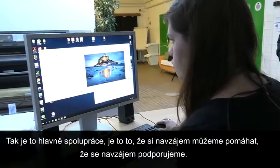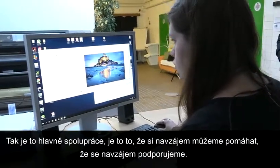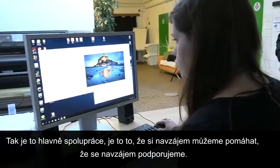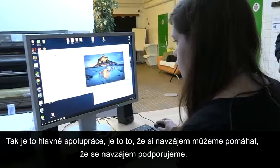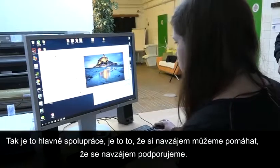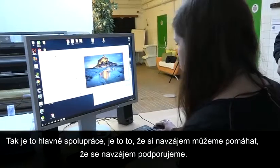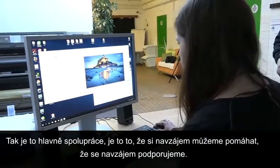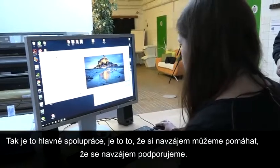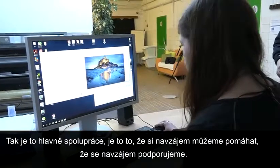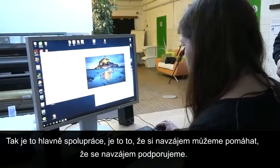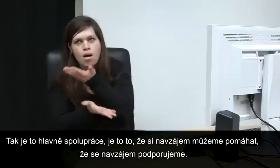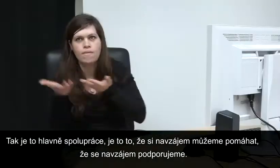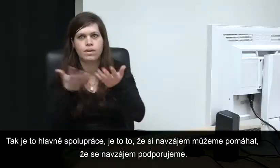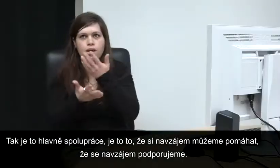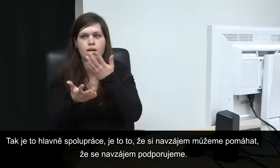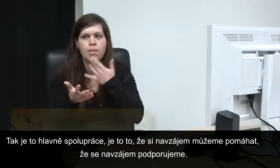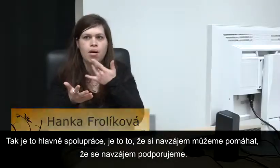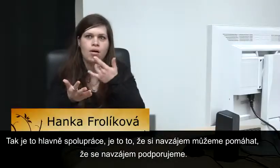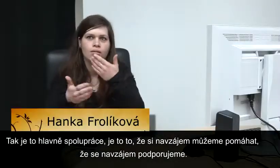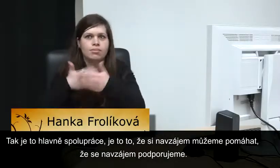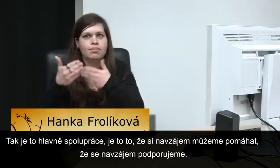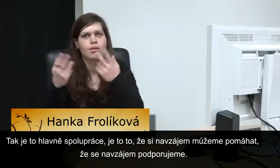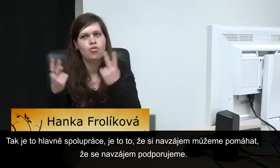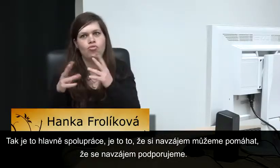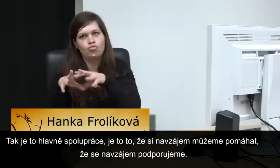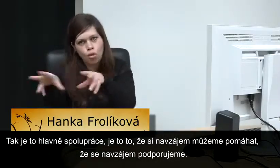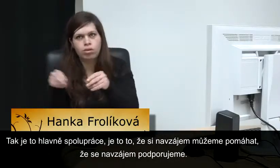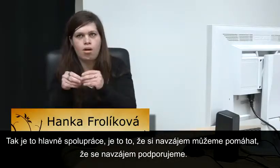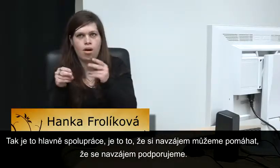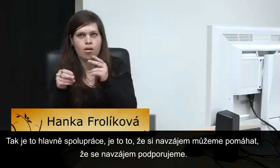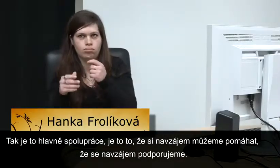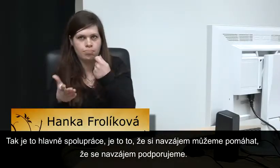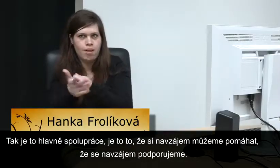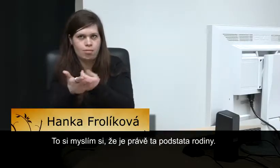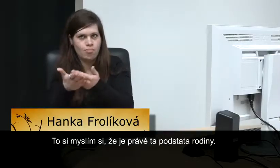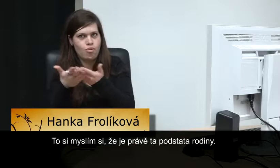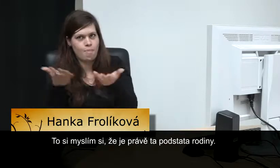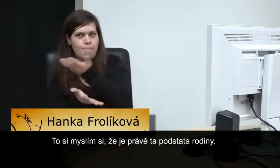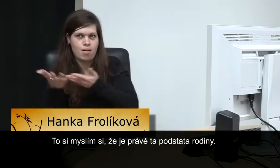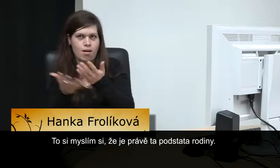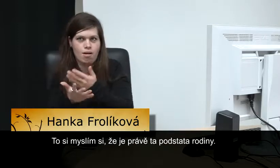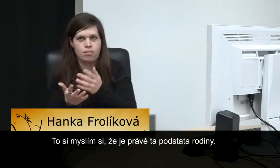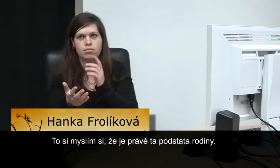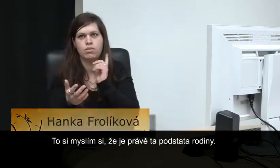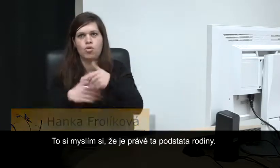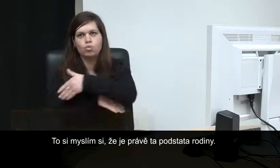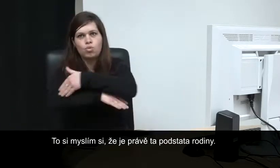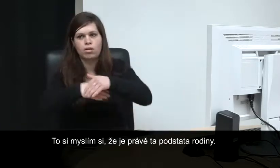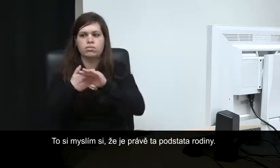to hlavně spolupráce, je to to, že si navzájem můžeme pomáhat, že se navzájem podporujeme. To, myslím si, je právě ta podstata té rodiny.